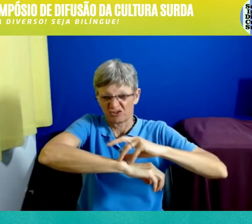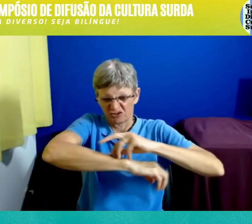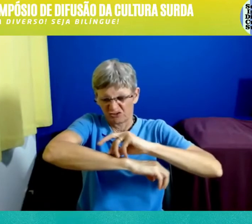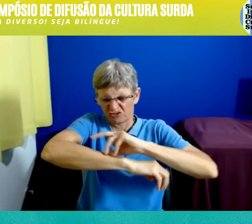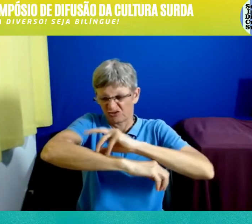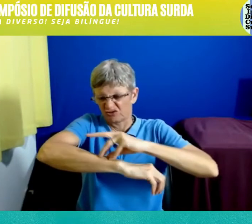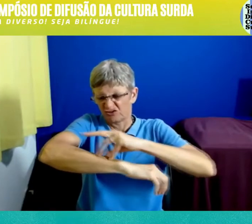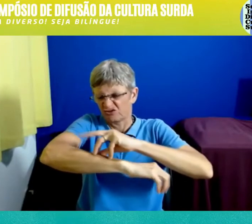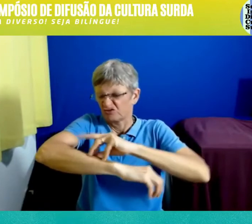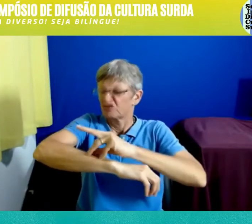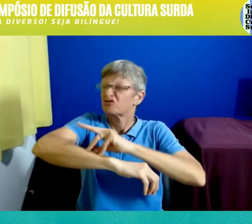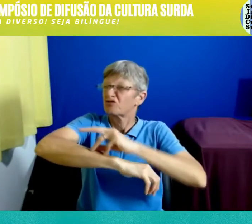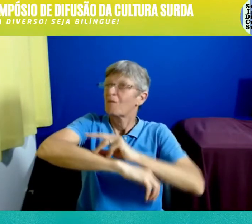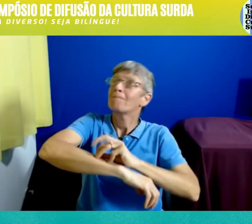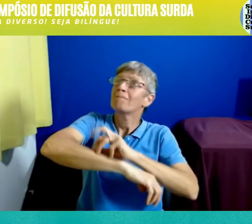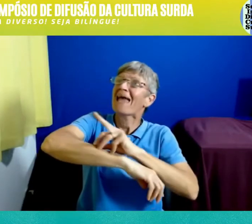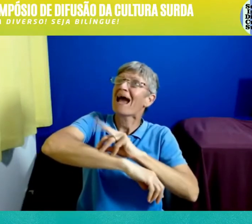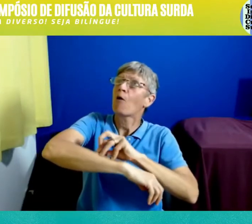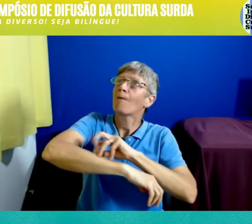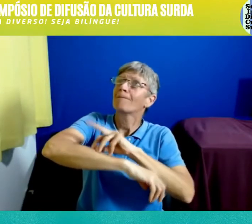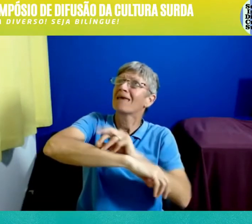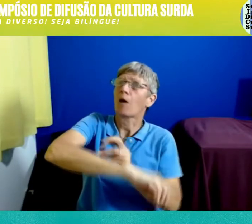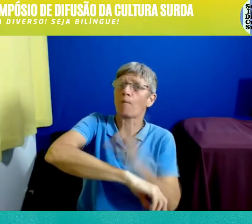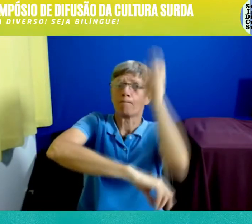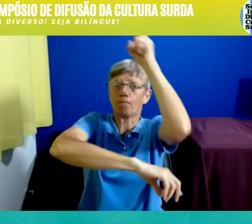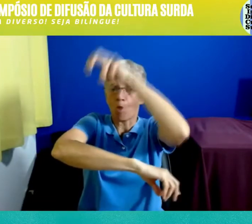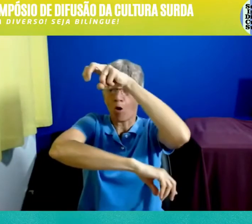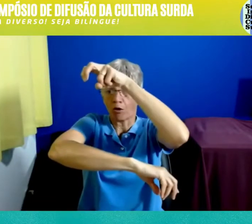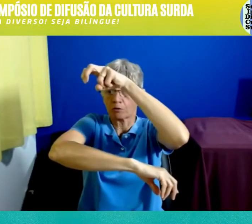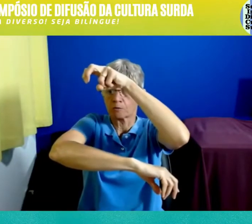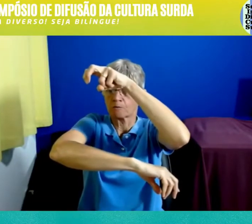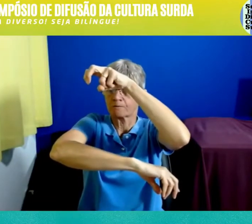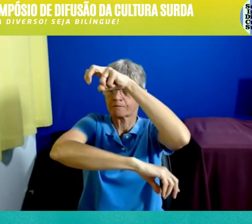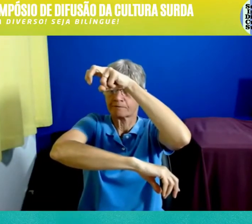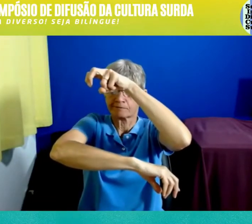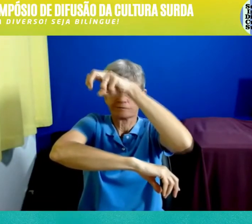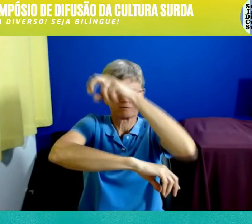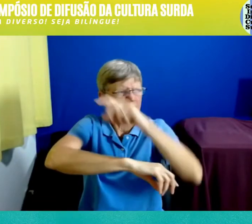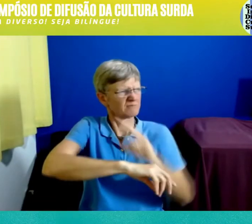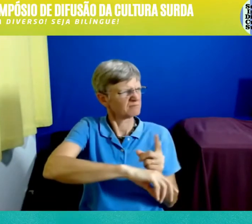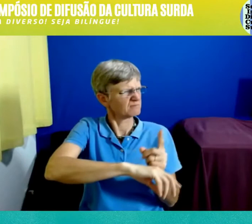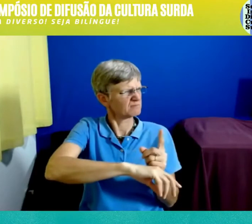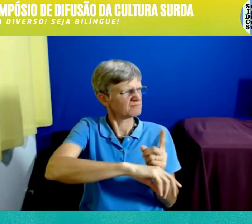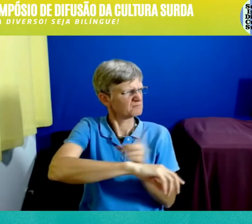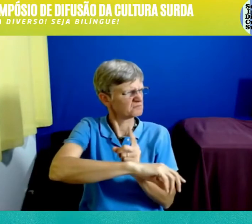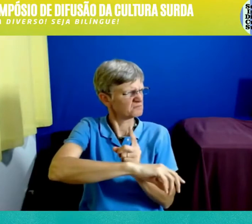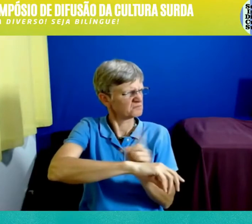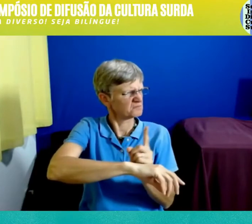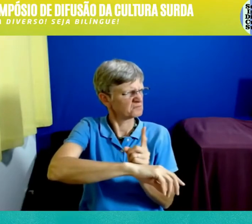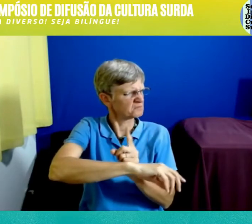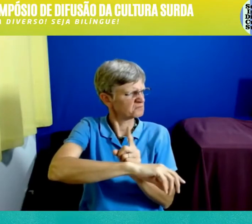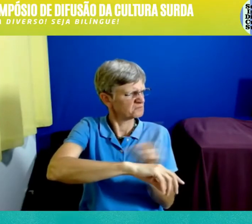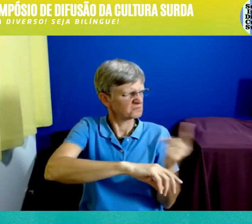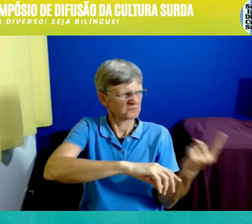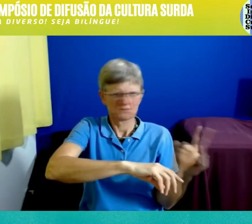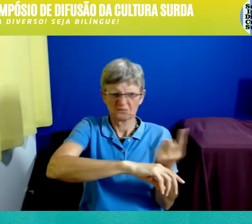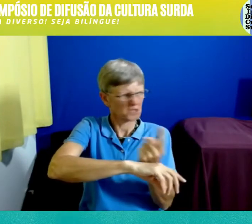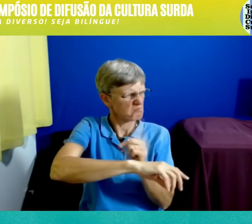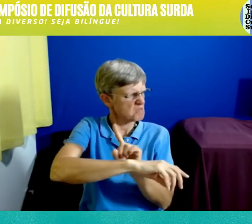Você pode ver um animal que está subindo e pulando ali naquela